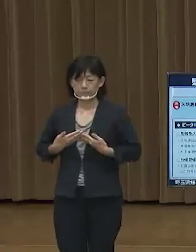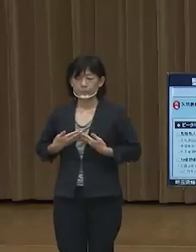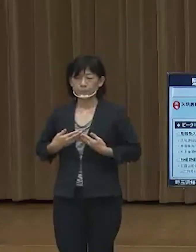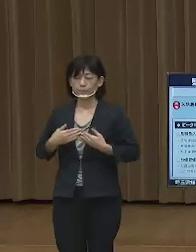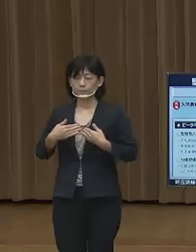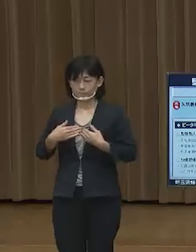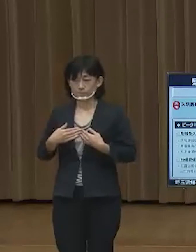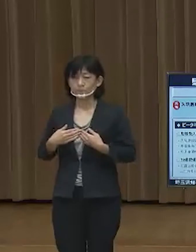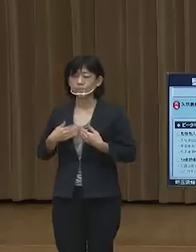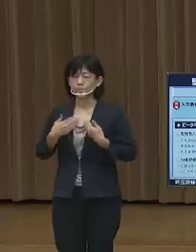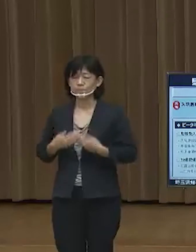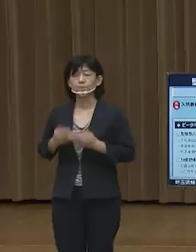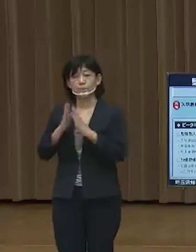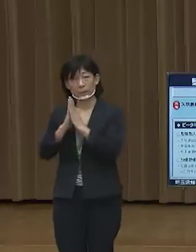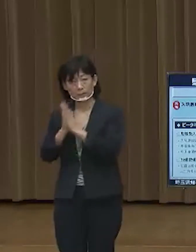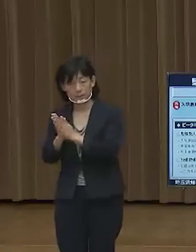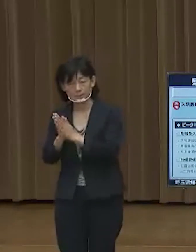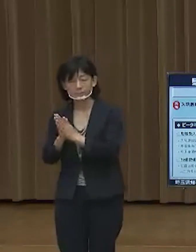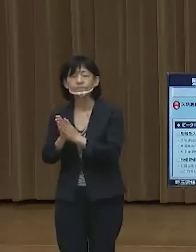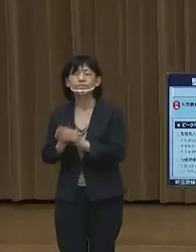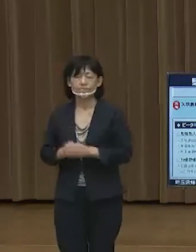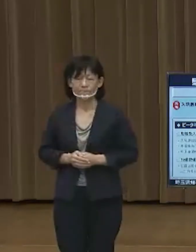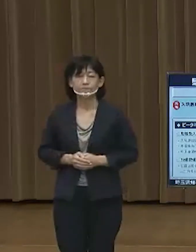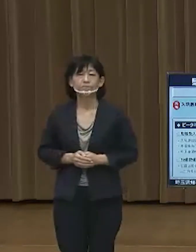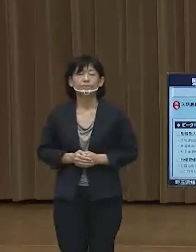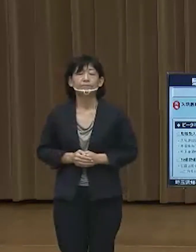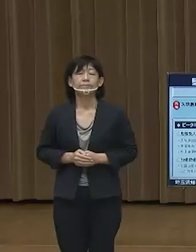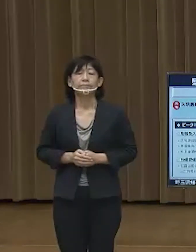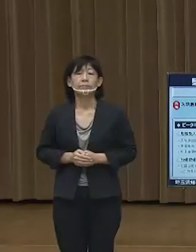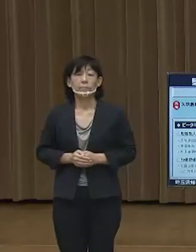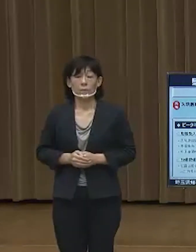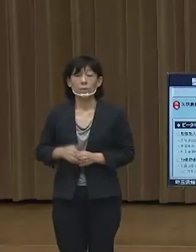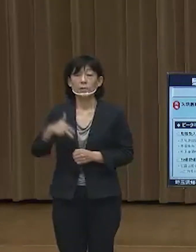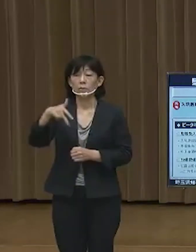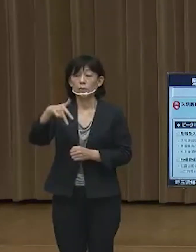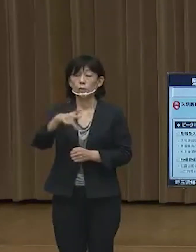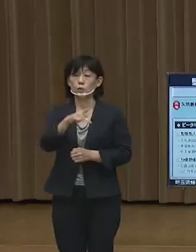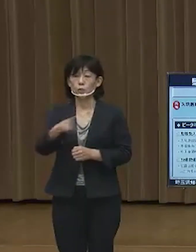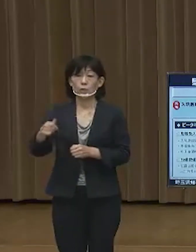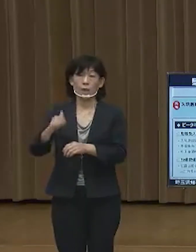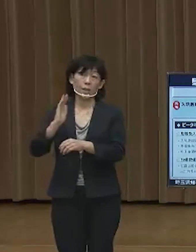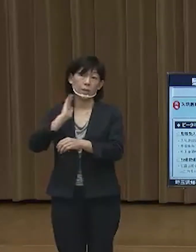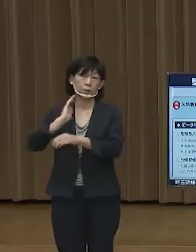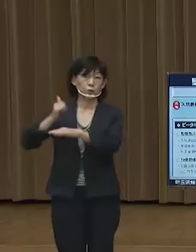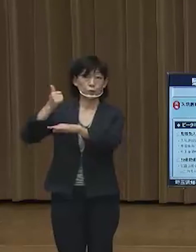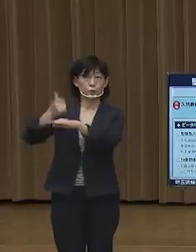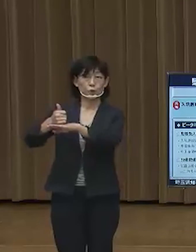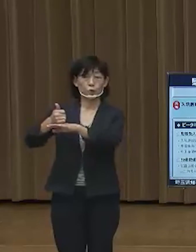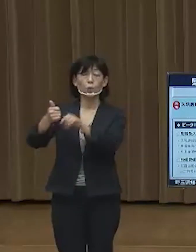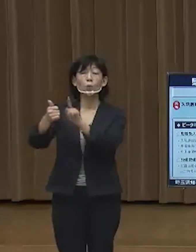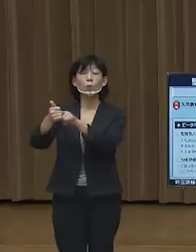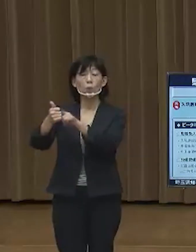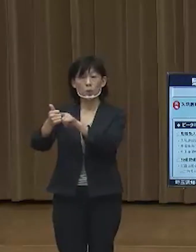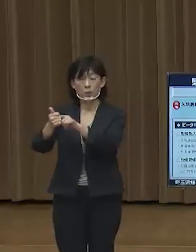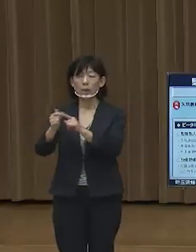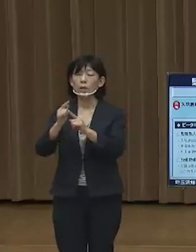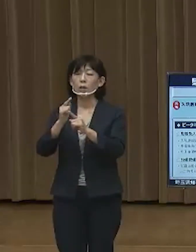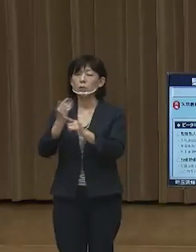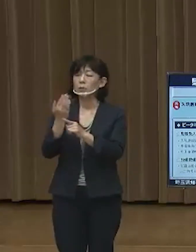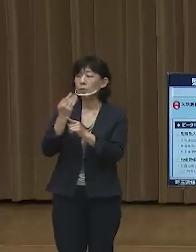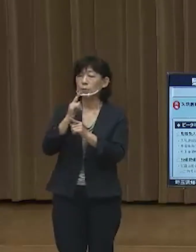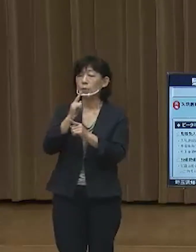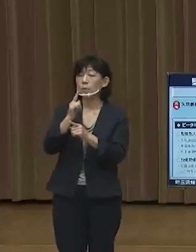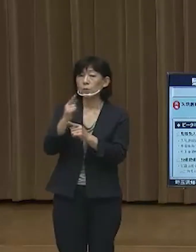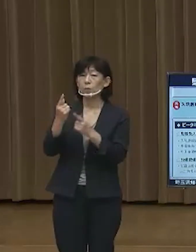させていただきたいと思います。その上で申し上げますが、菅総理菅首相についてはすでにコメントで出させていただ